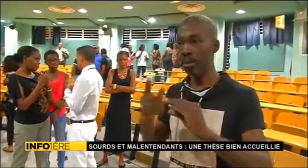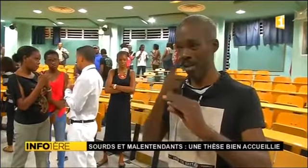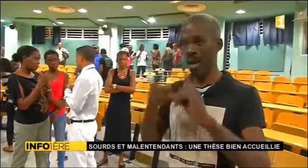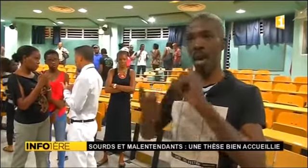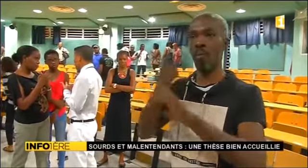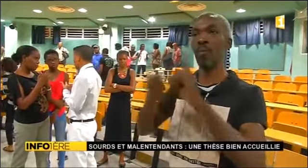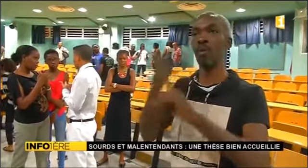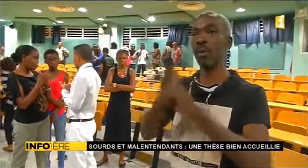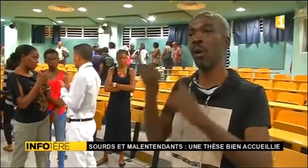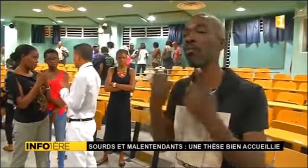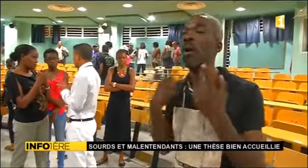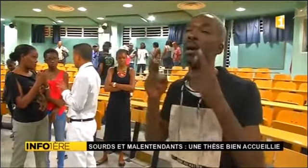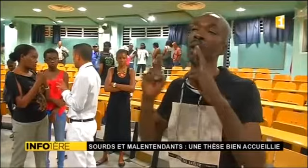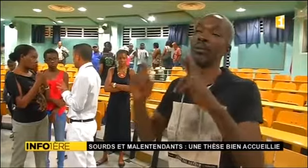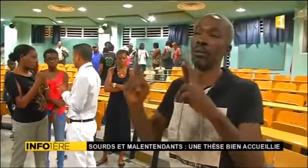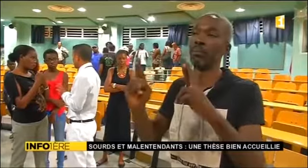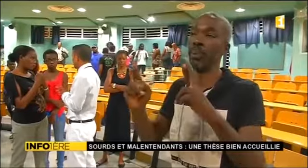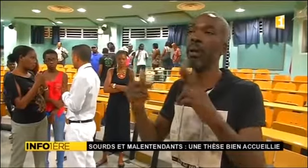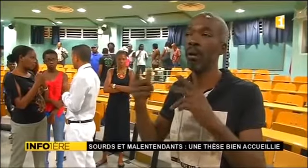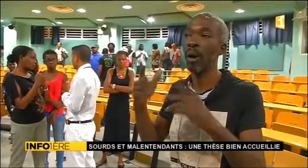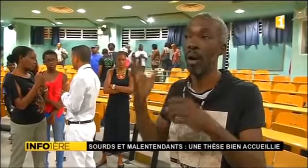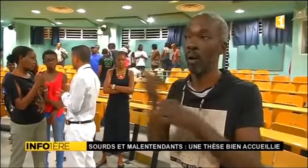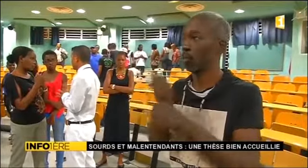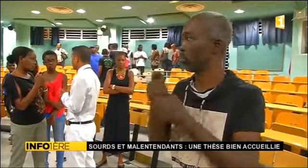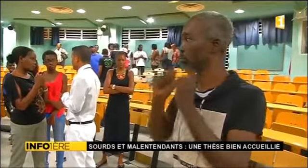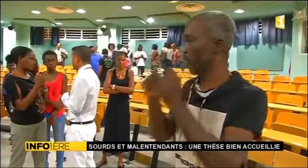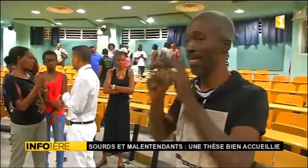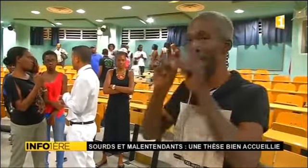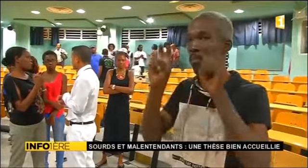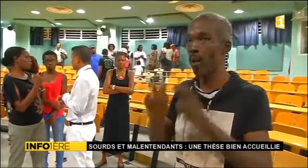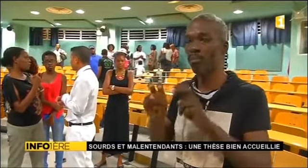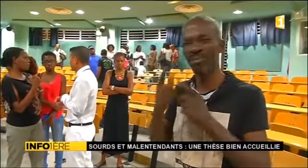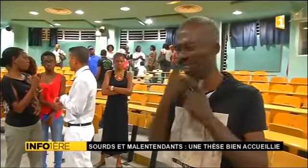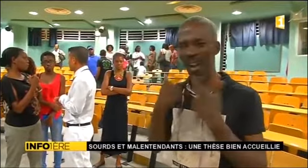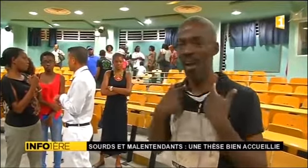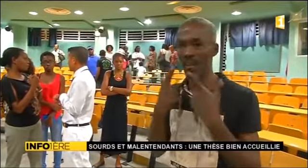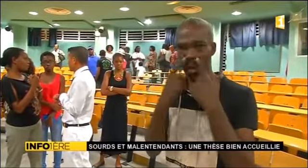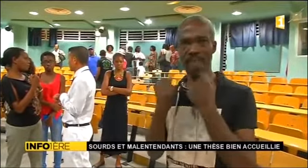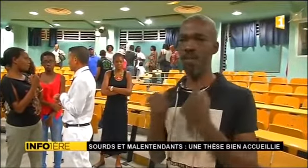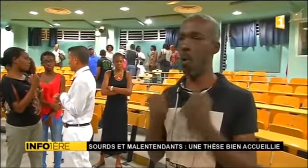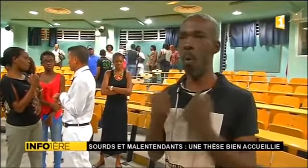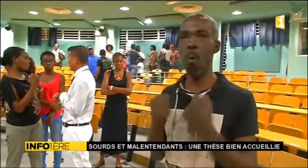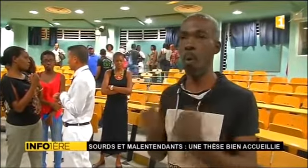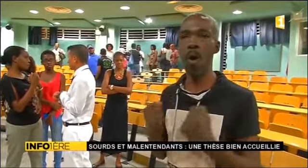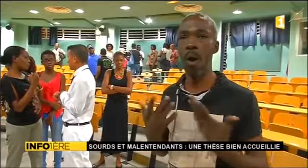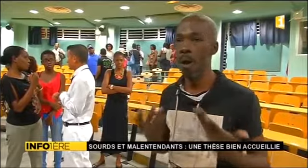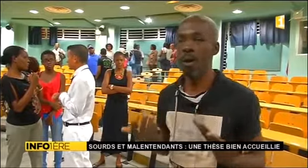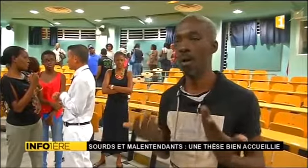il y a vraiment un pas qui est franchi et j'espère qu'il a été diplômé. C'est vraiment extrêmement